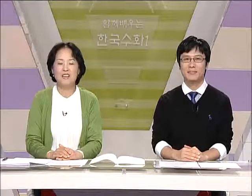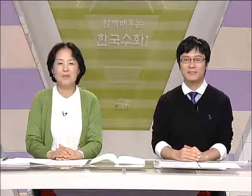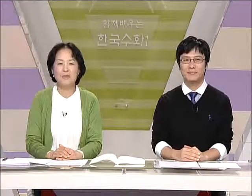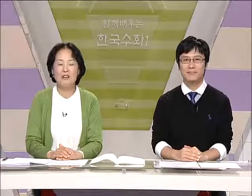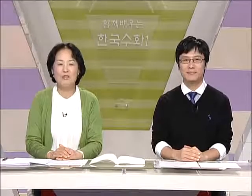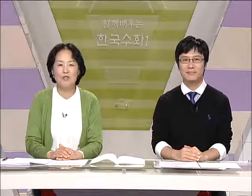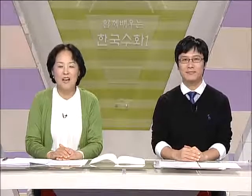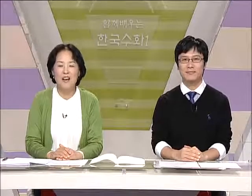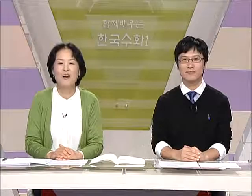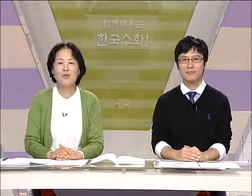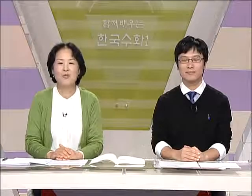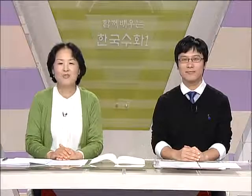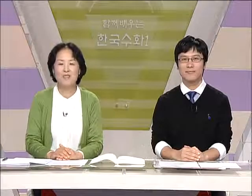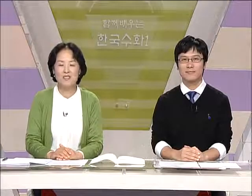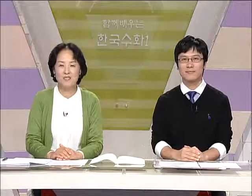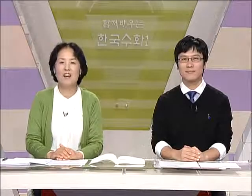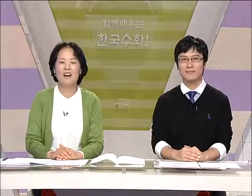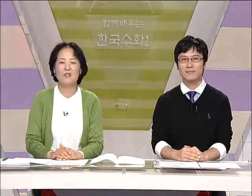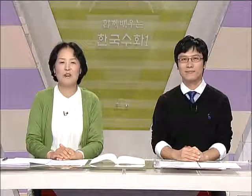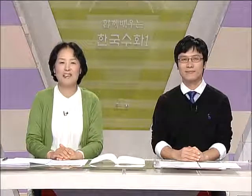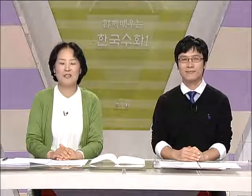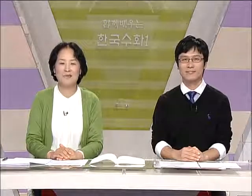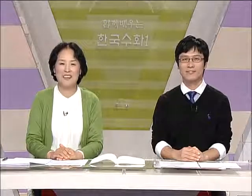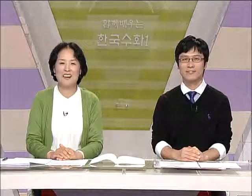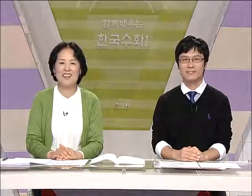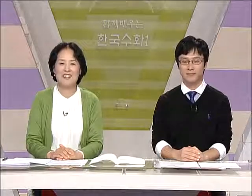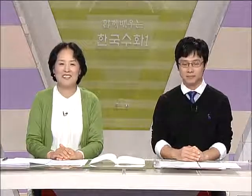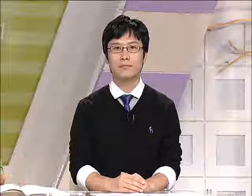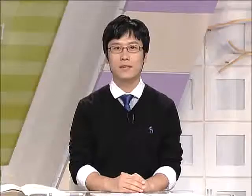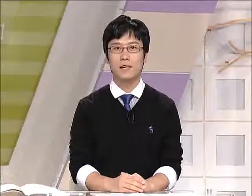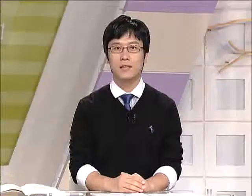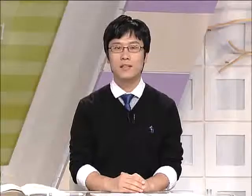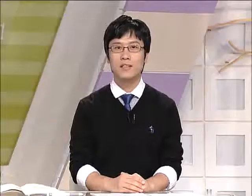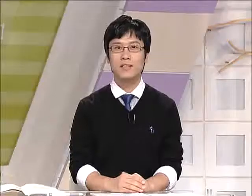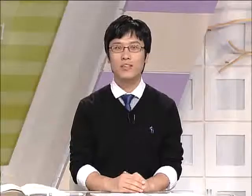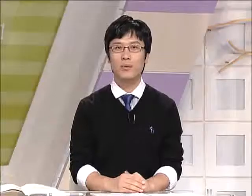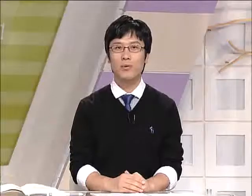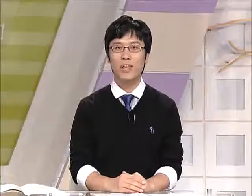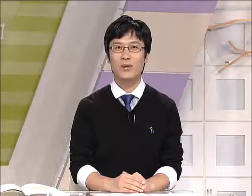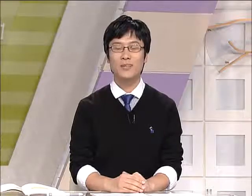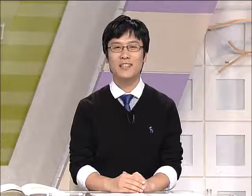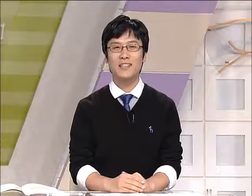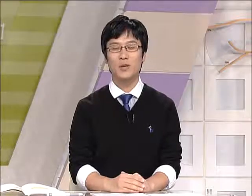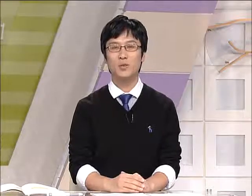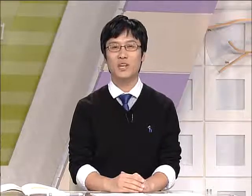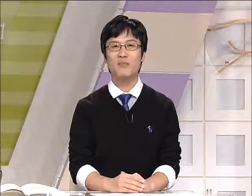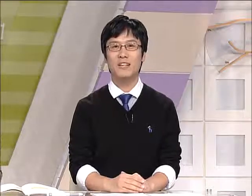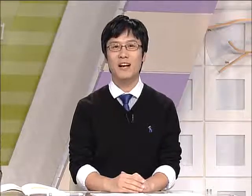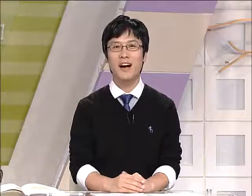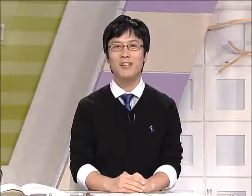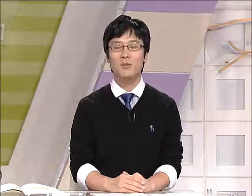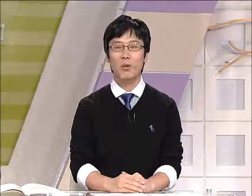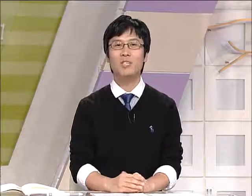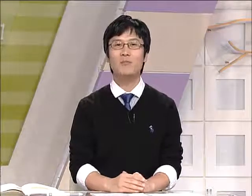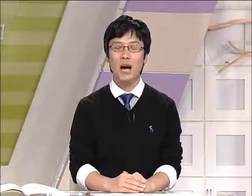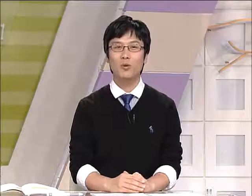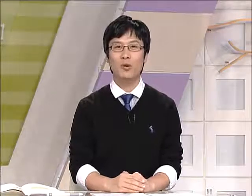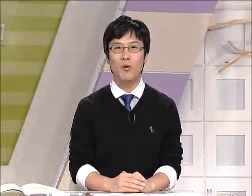배운 한국 수화 복습 먼저 하도록 하겠습니다. 지난 시간에 배운 내용 잘 기억하고 계십니까? 복습하고